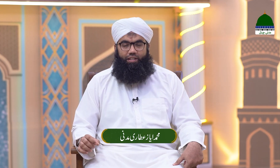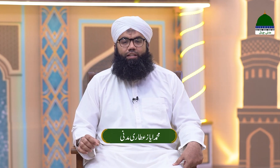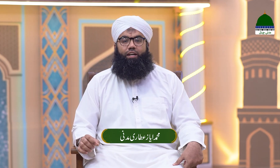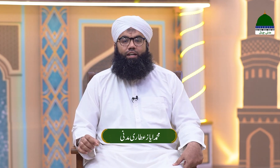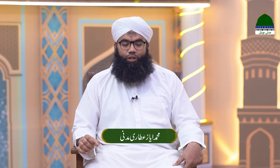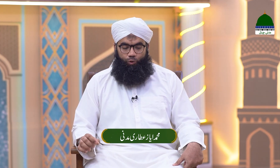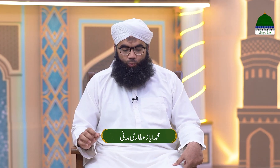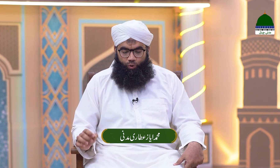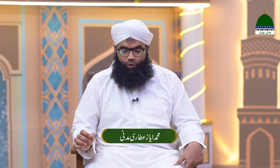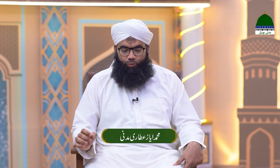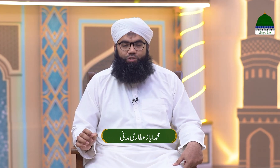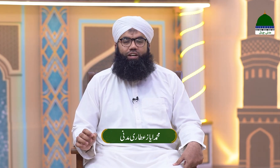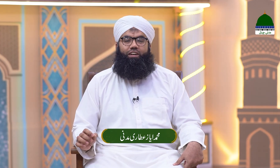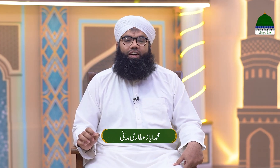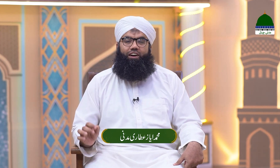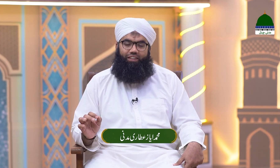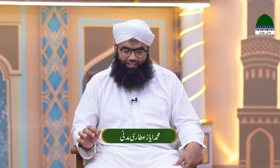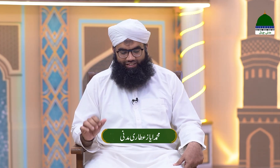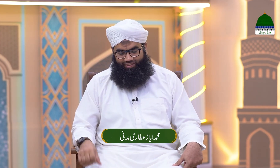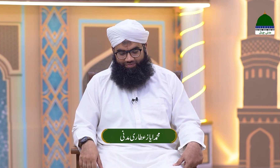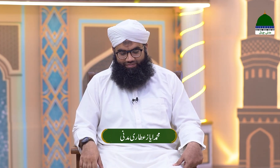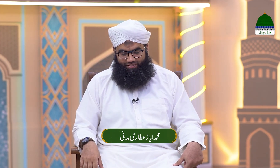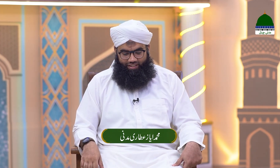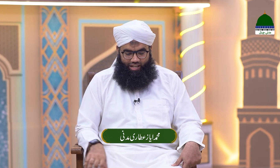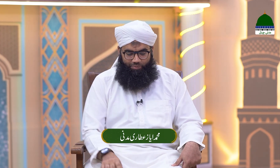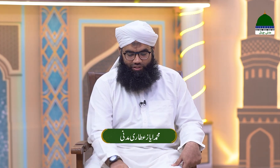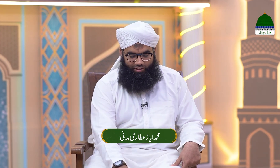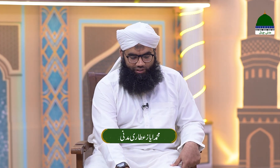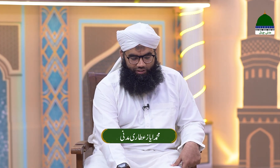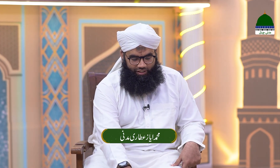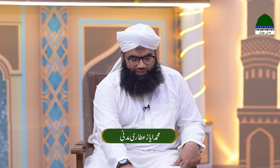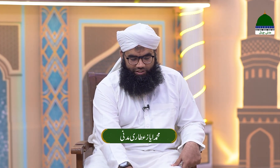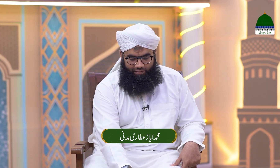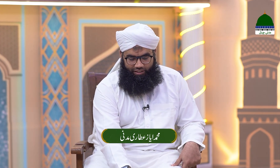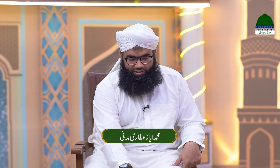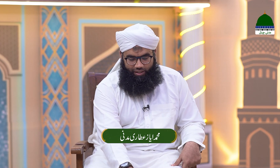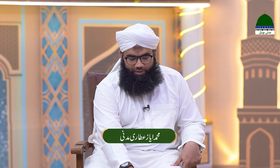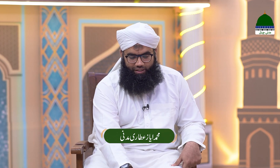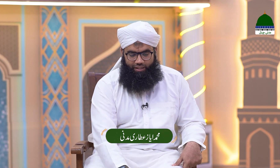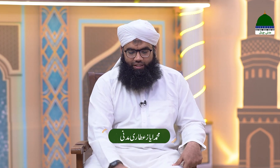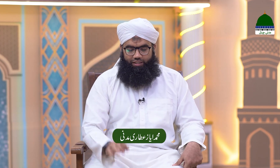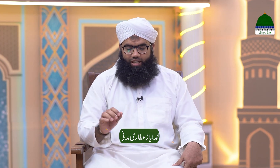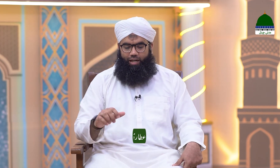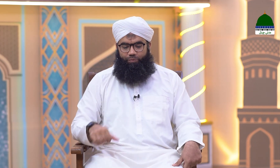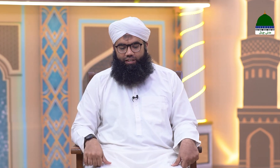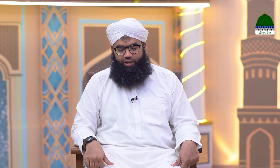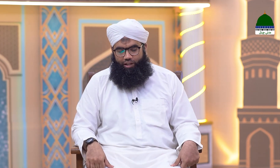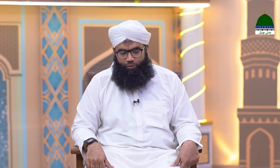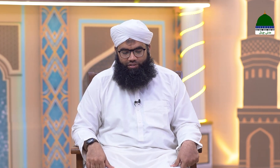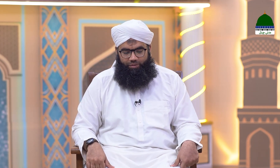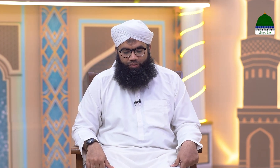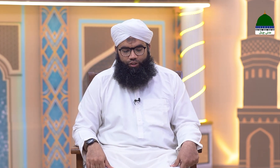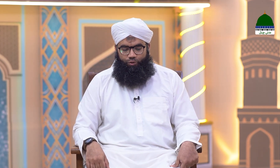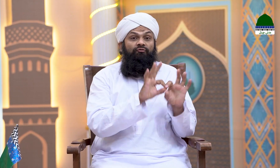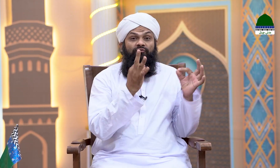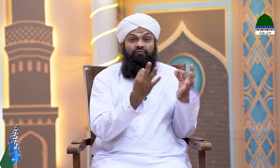سے زیادہ کوئی خوش اخلاق نہیں تھا۔ آپ صلی اللہ علیہ وآلہ وسلم کے صحابہ یا آپ کے گھر والوں